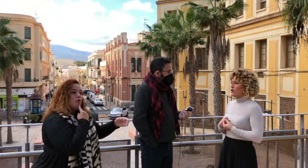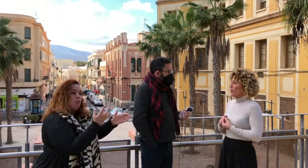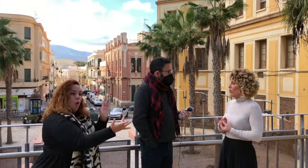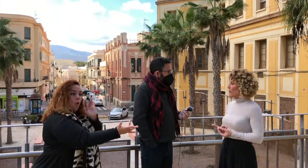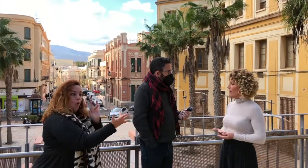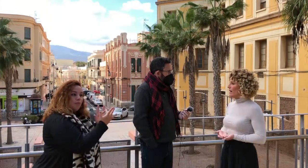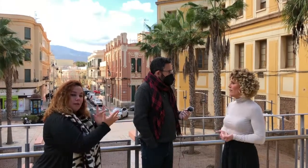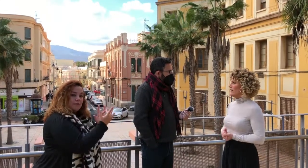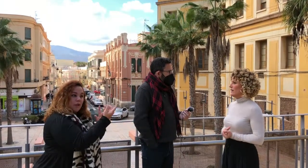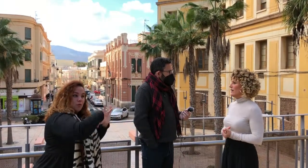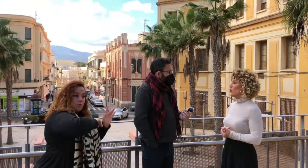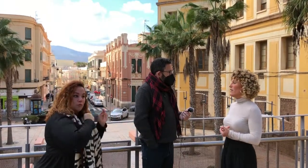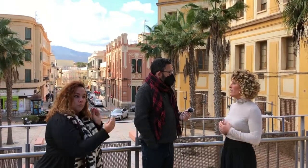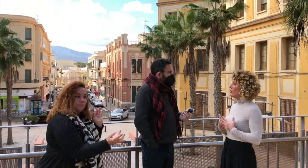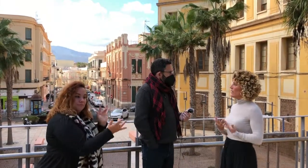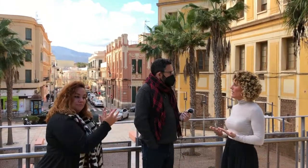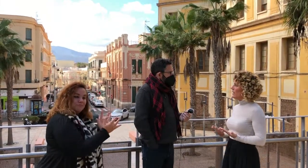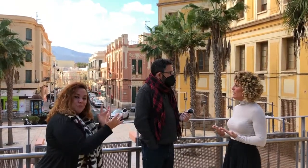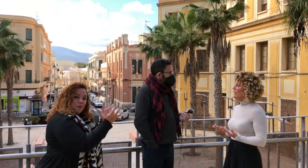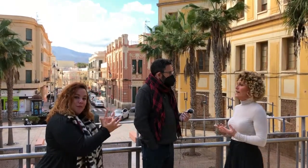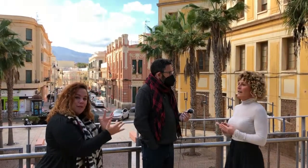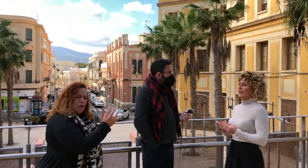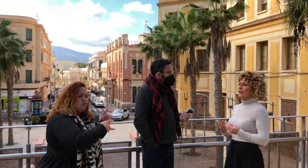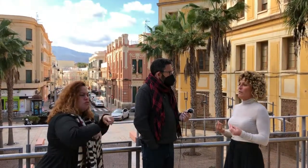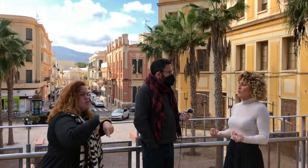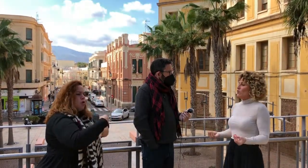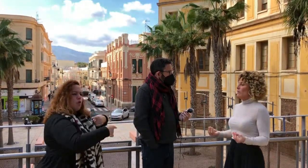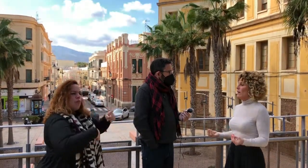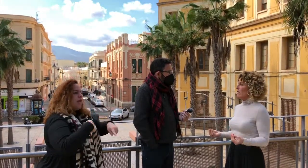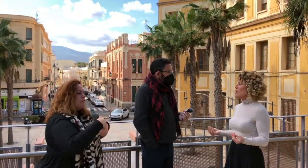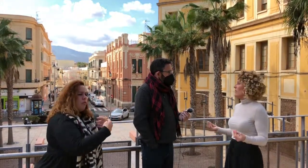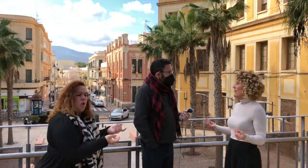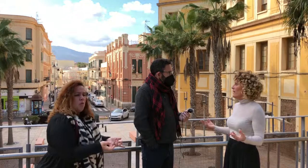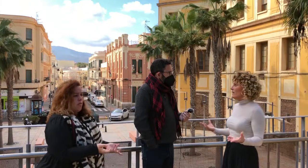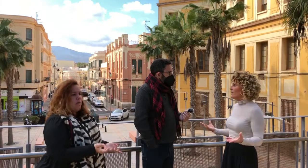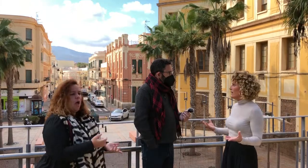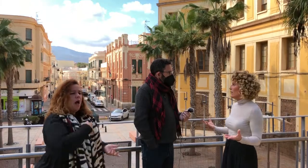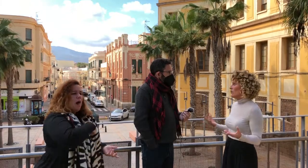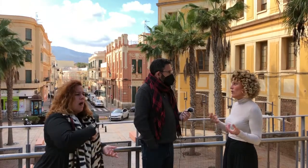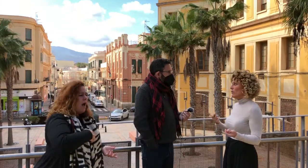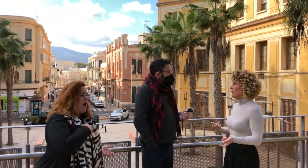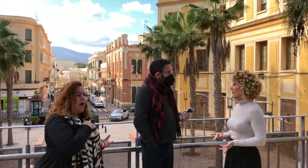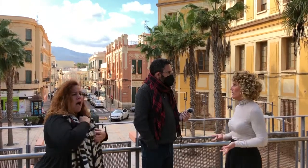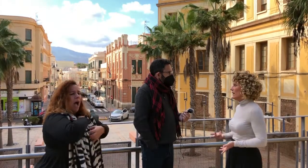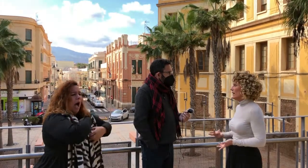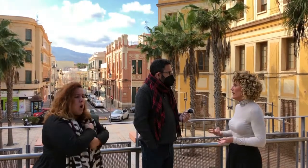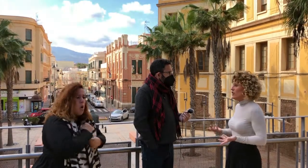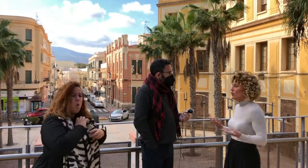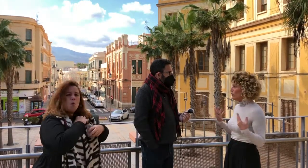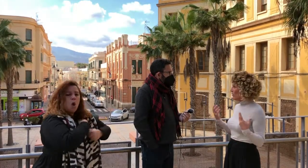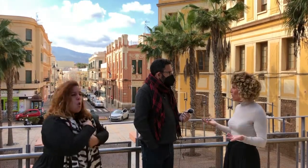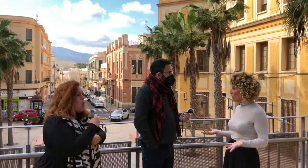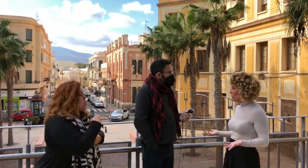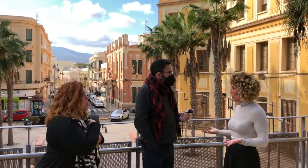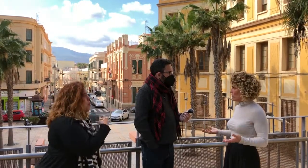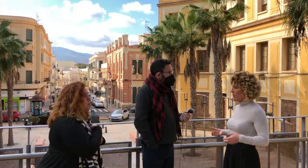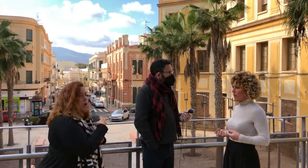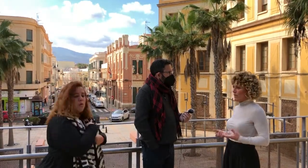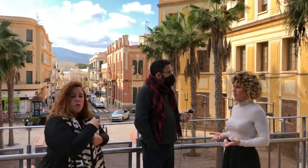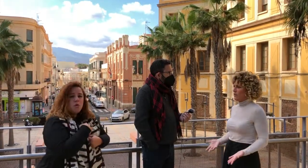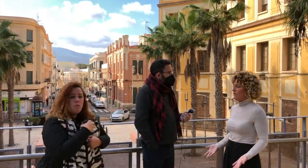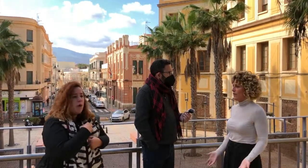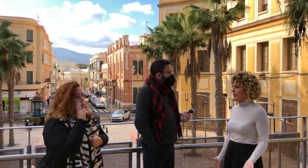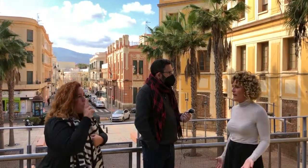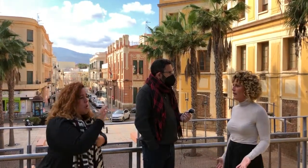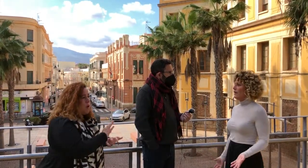todos los días, no puedo más, no me entero de nada, la profesora me habla con mascarilla, no se la puede bajar y yo no escucho, no le veo